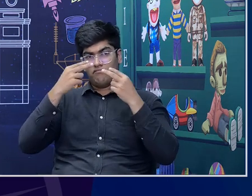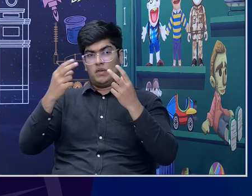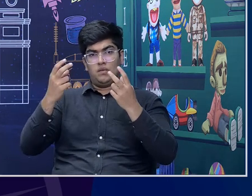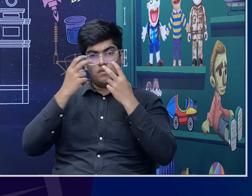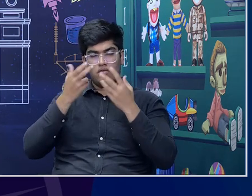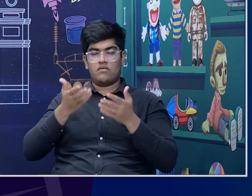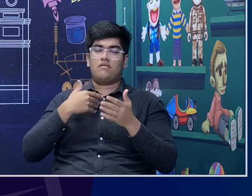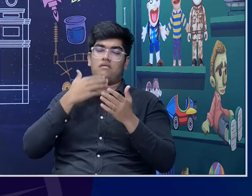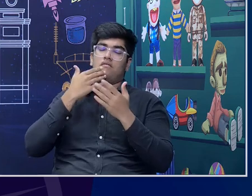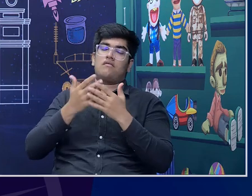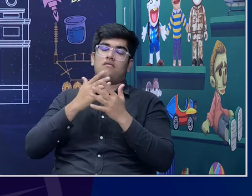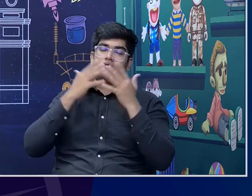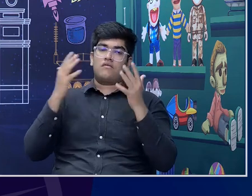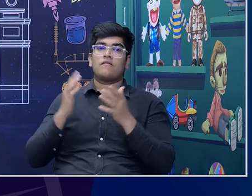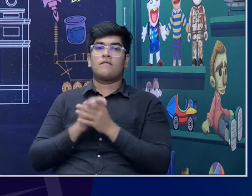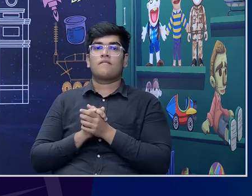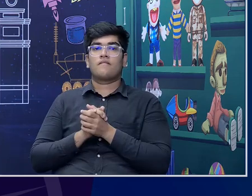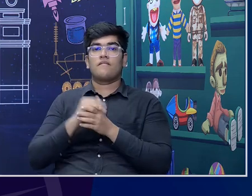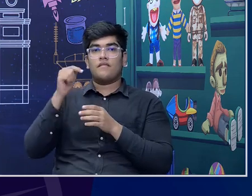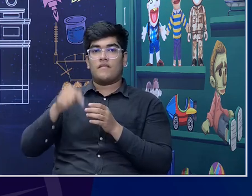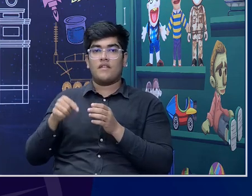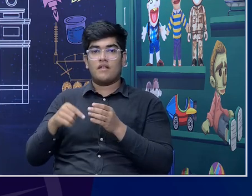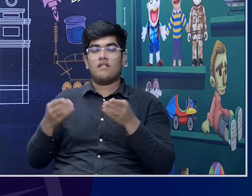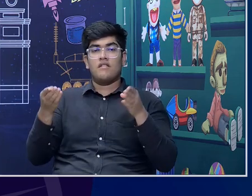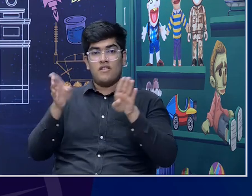शुक्रिया, और इस सेशन को